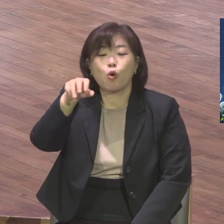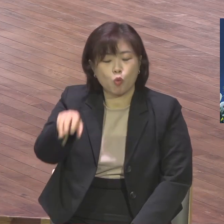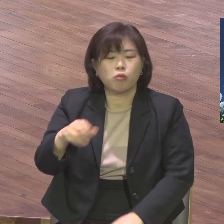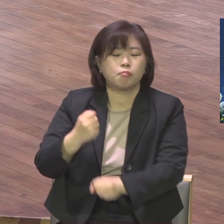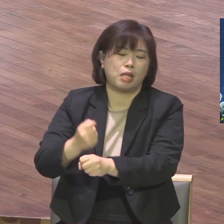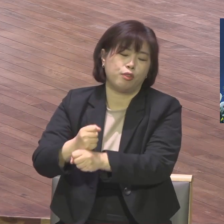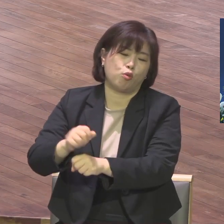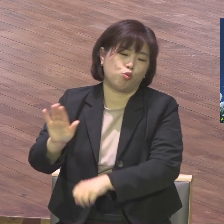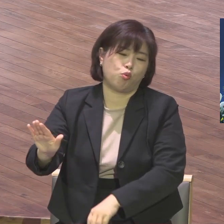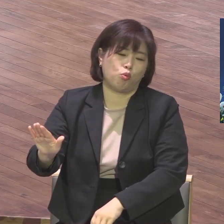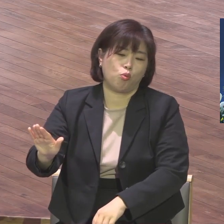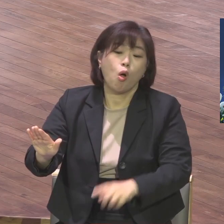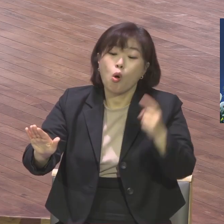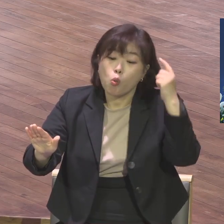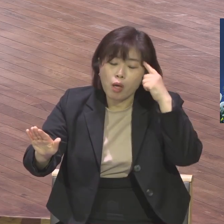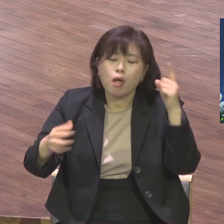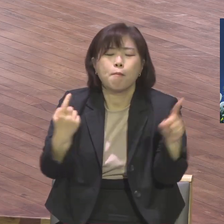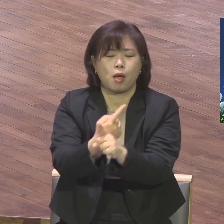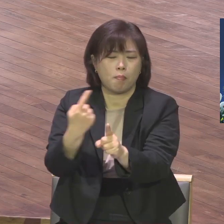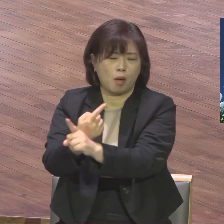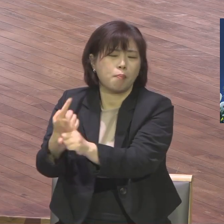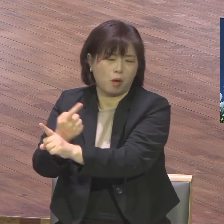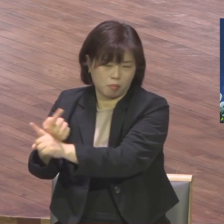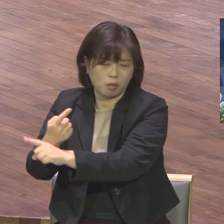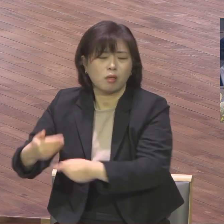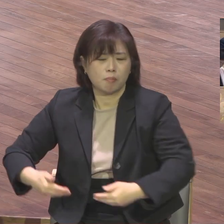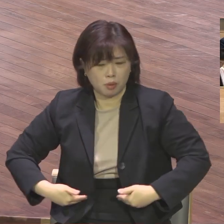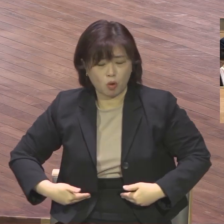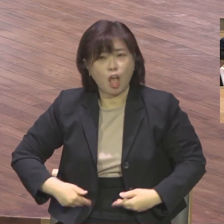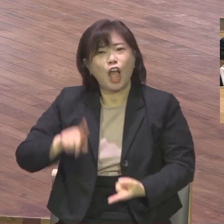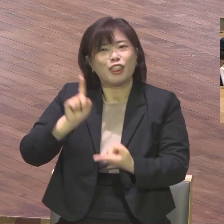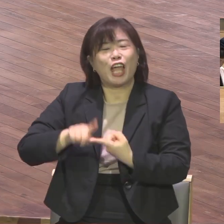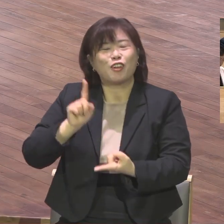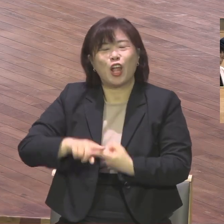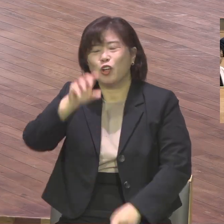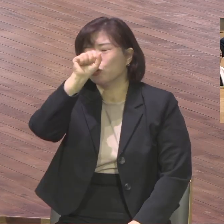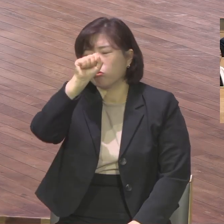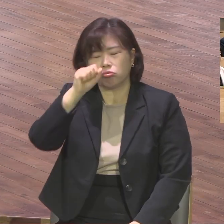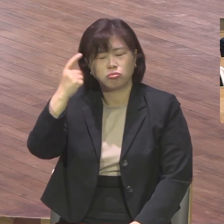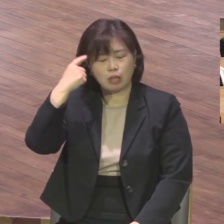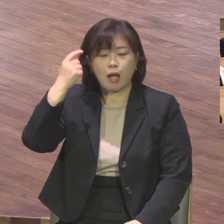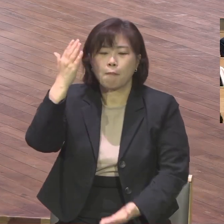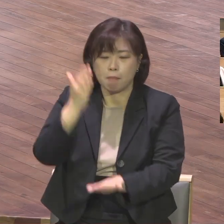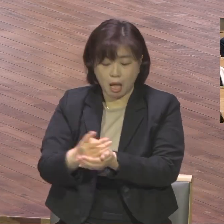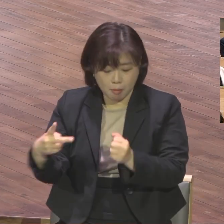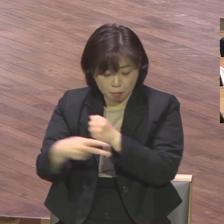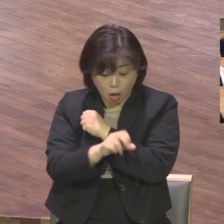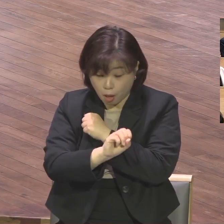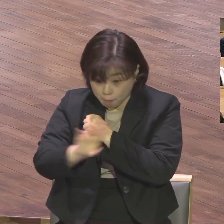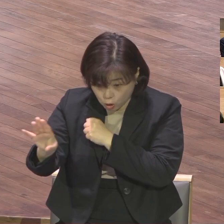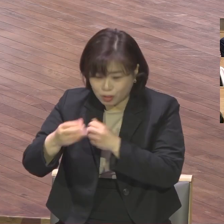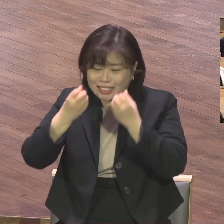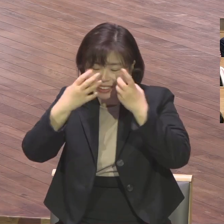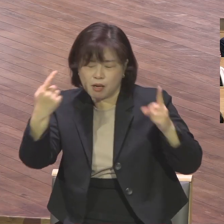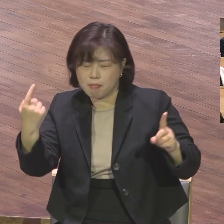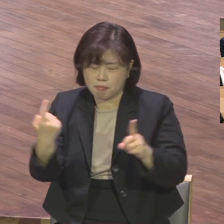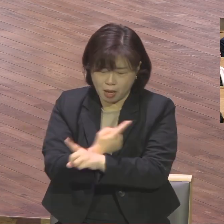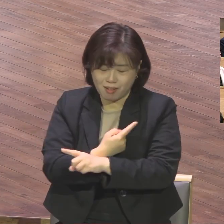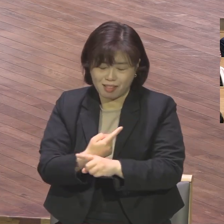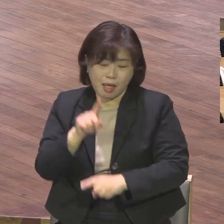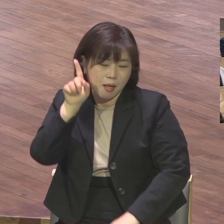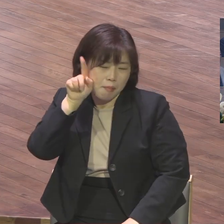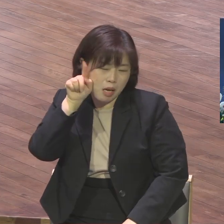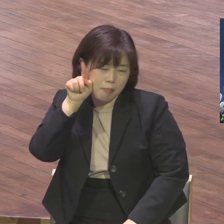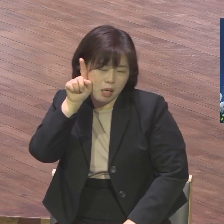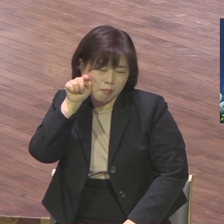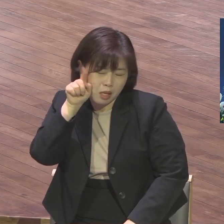되잖아요. 변화의 증인들 되시 바랍니다. 네. 변화돼 변화. 새롭게 날로 새롭도다. 네.